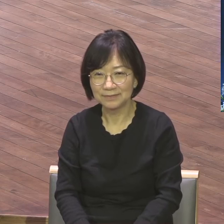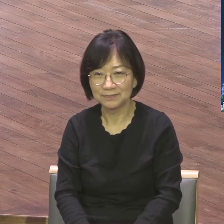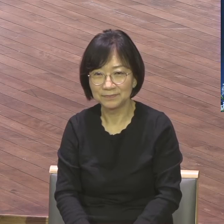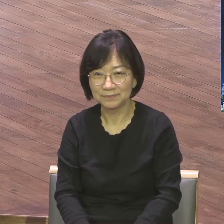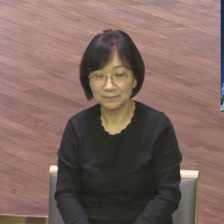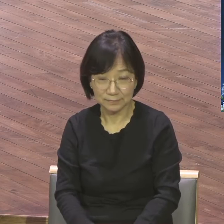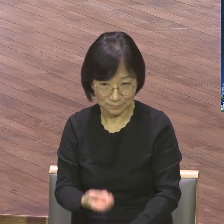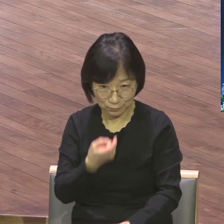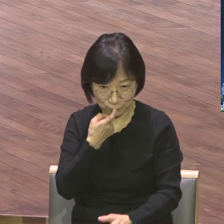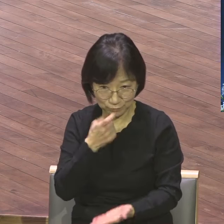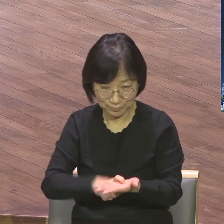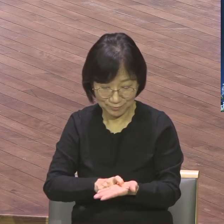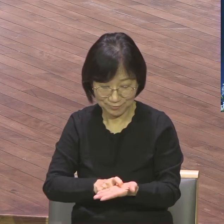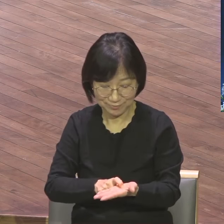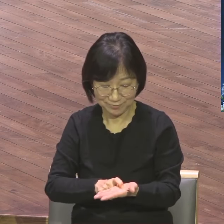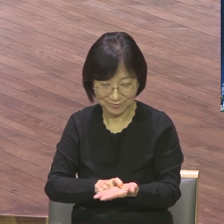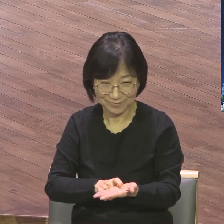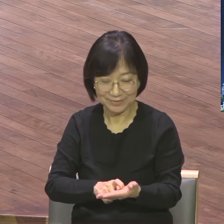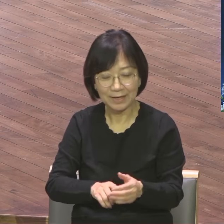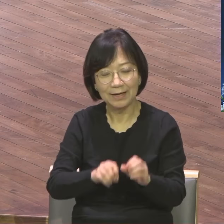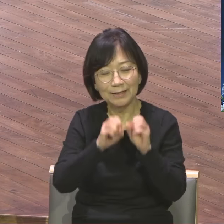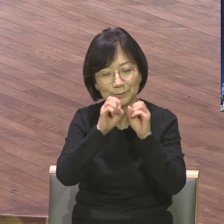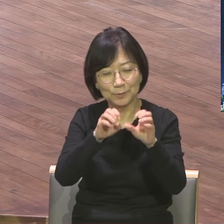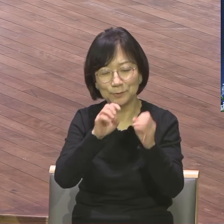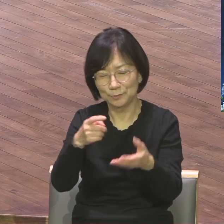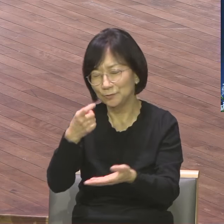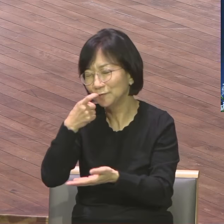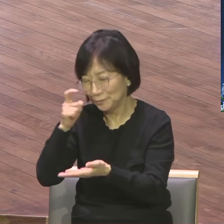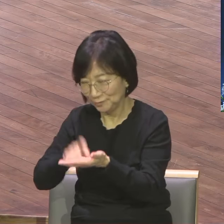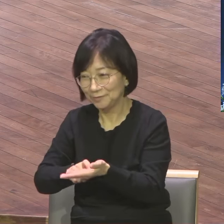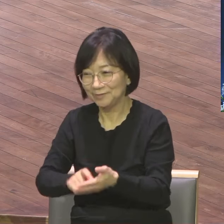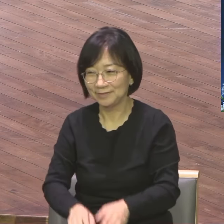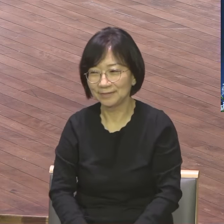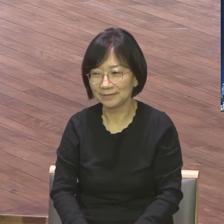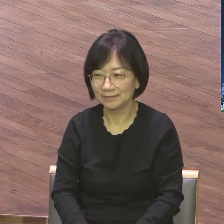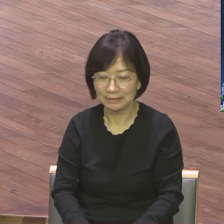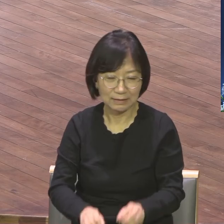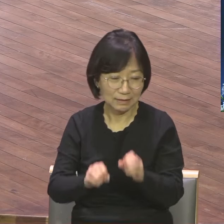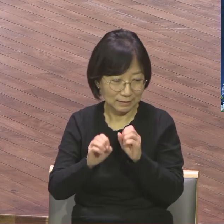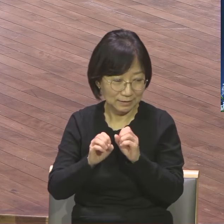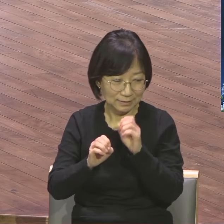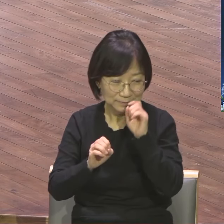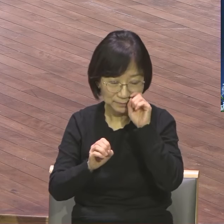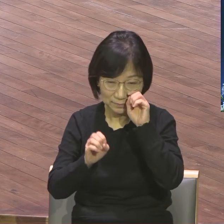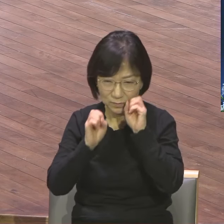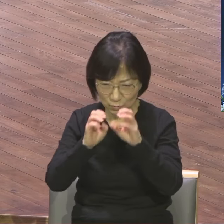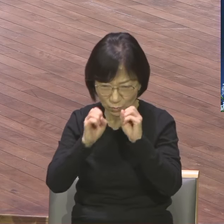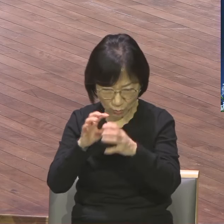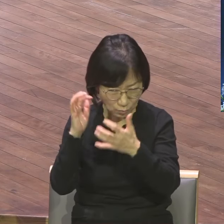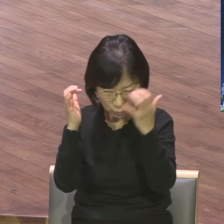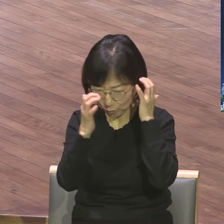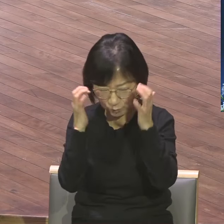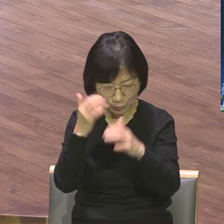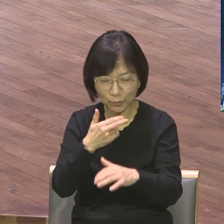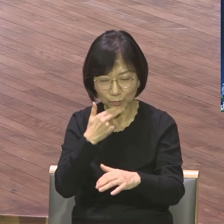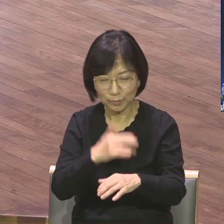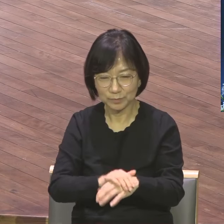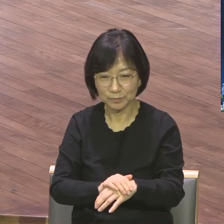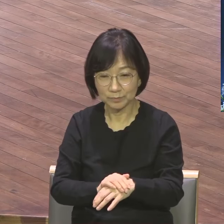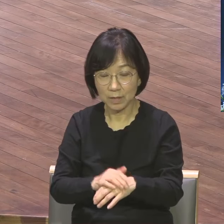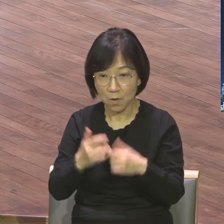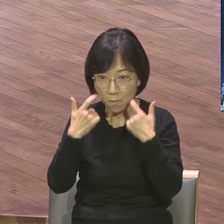너무 쉽죠. 전도는 쉬워야 돼. 전도는 복잡하게 하면 안 돼. 왜요? 확신이